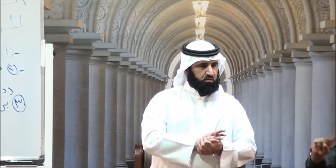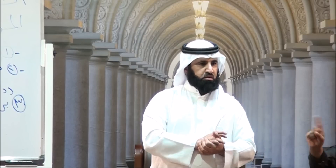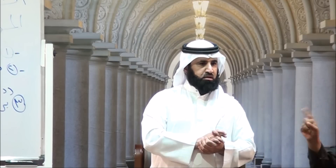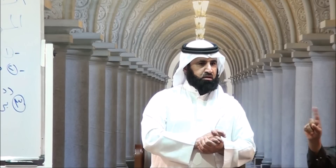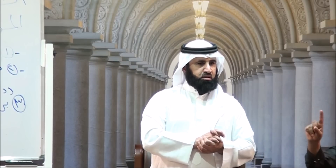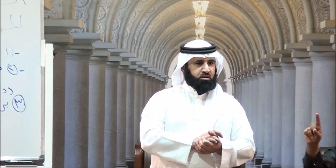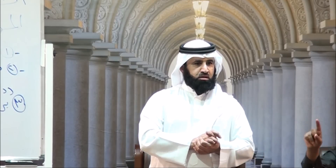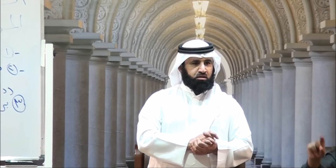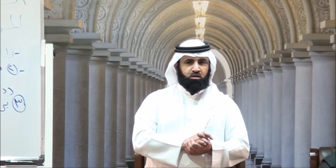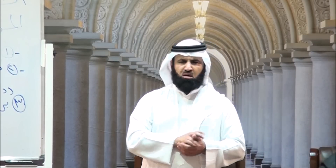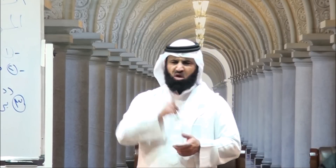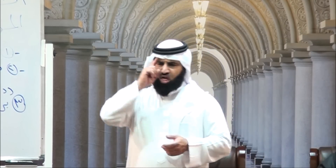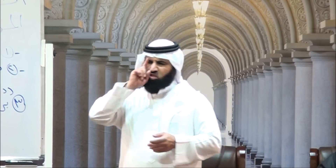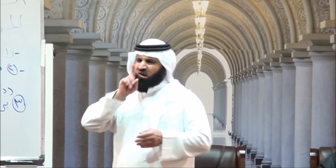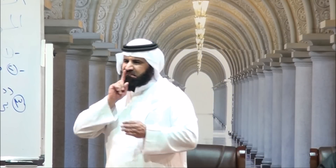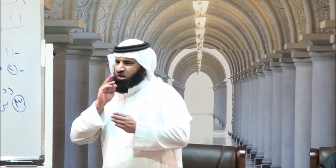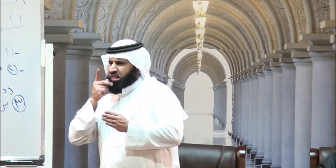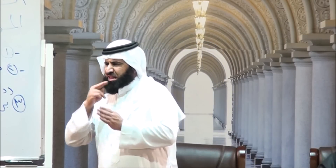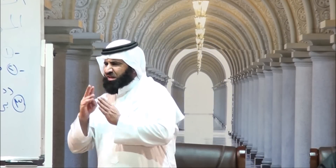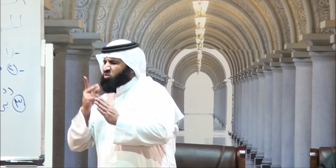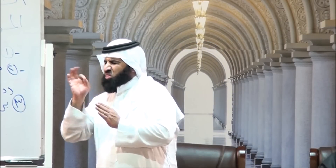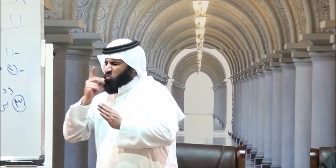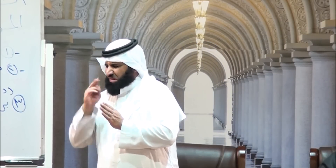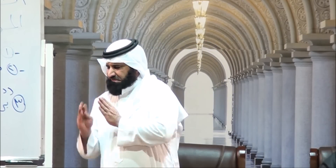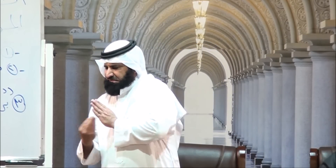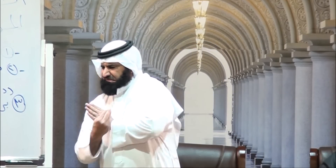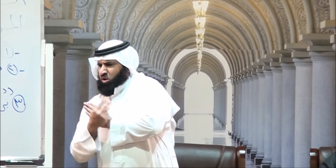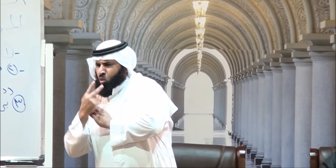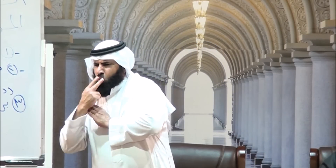حتى لو كانوا ما يدرون.